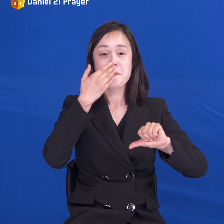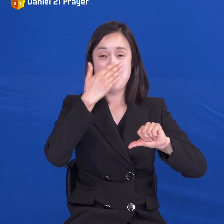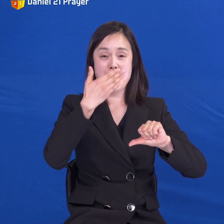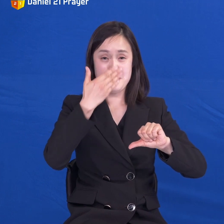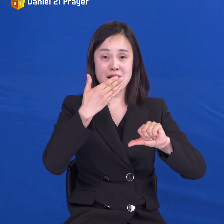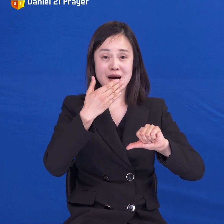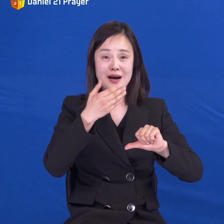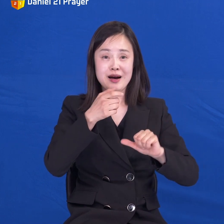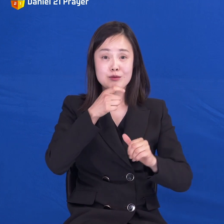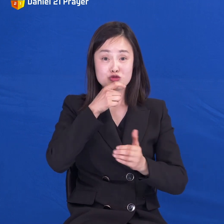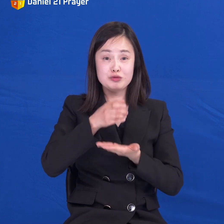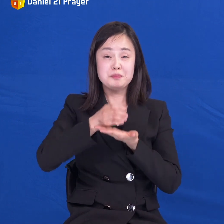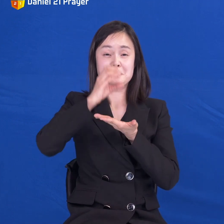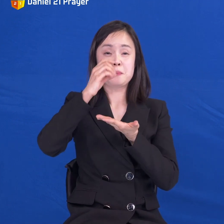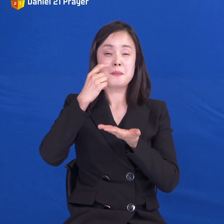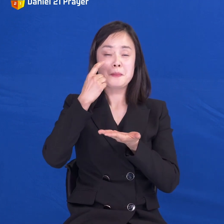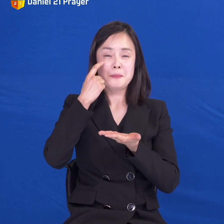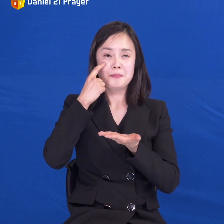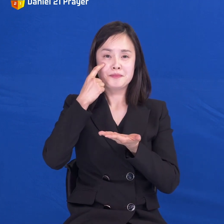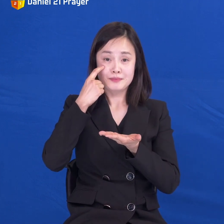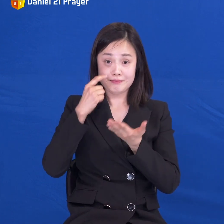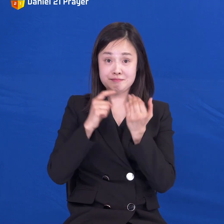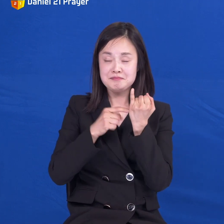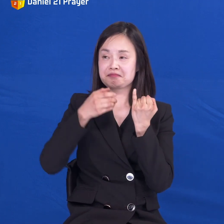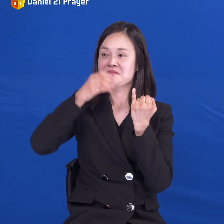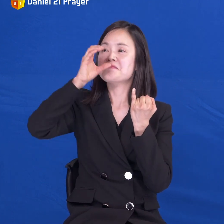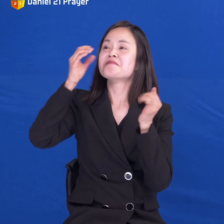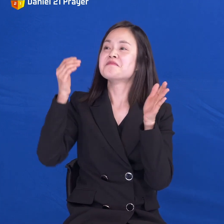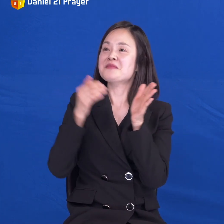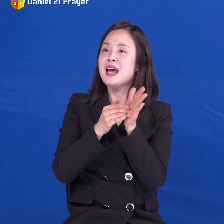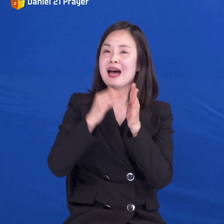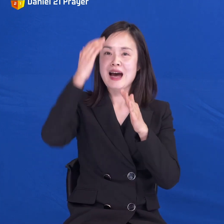근데 그분이 한국에 돌아왔습니다. 쌍둥이 낳았습니다.